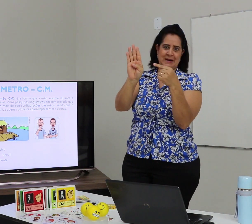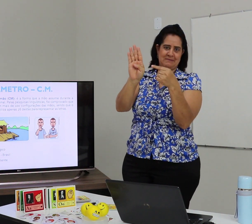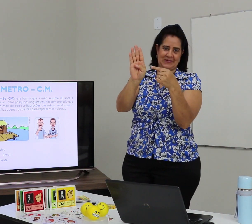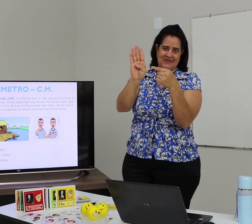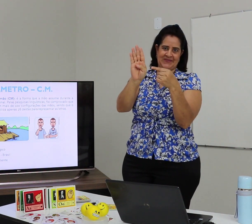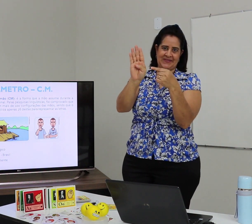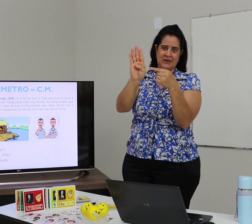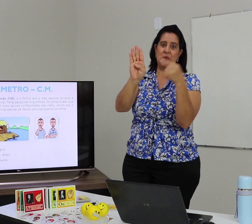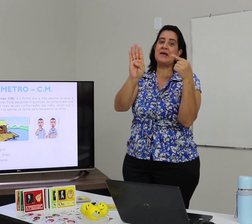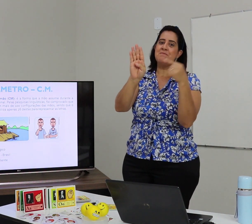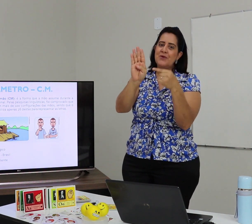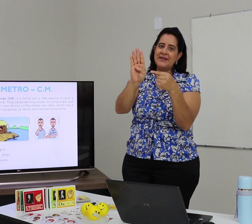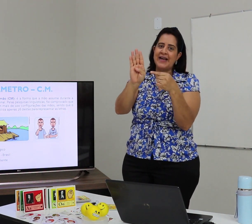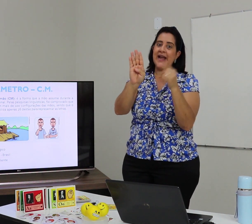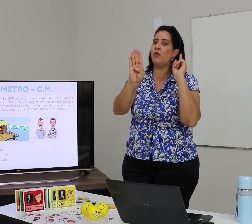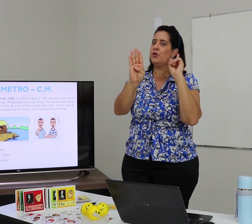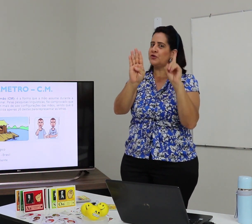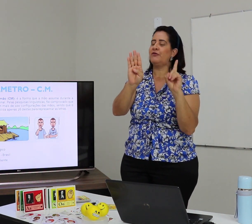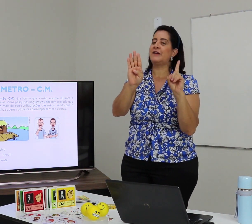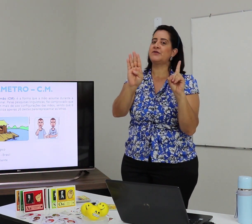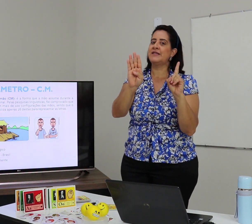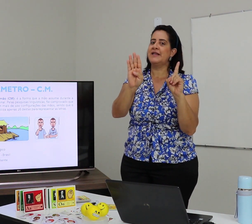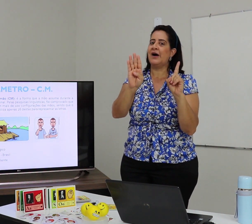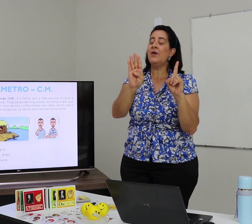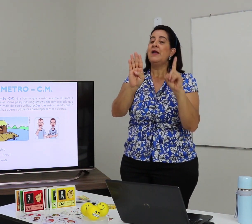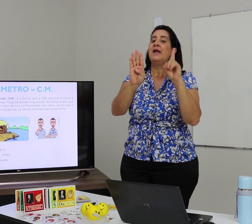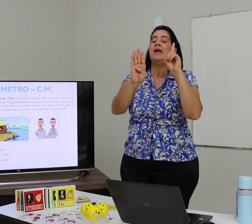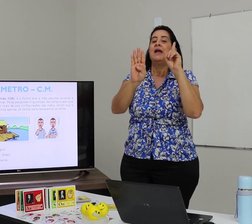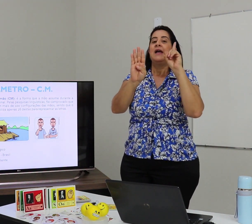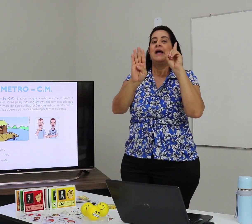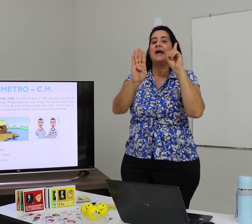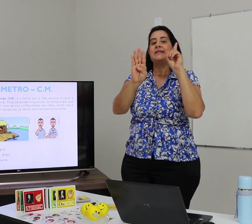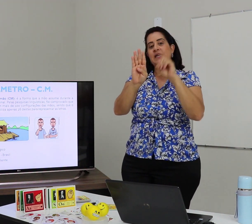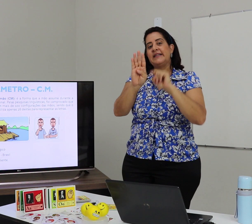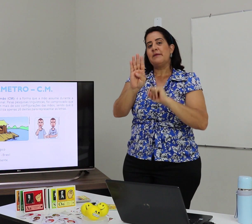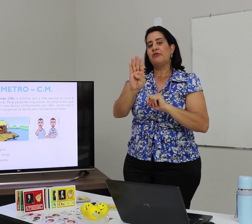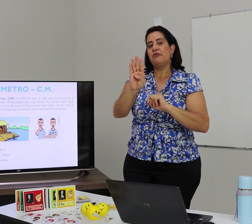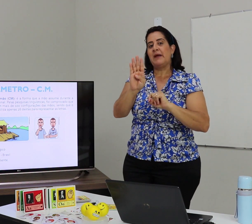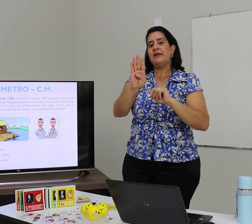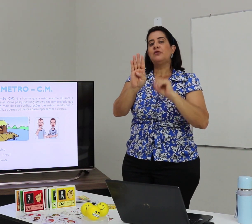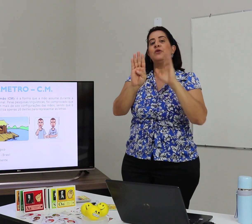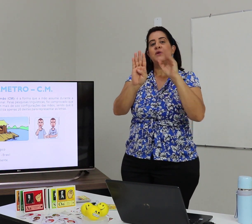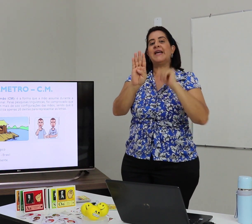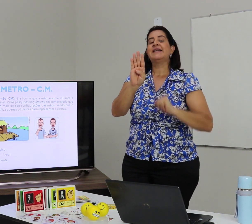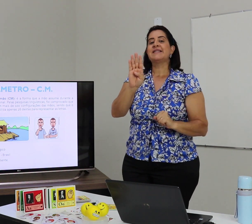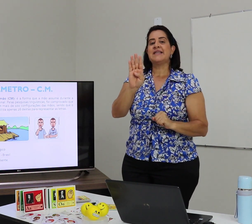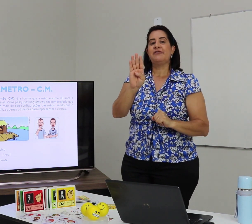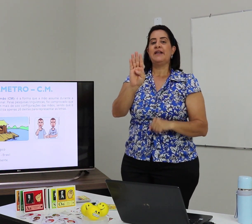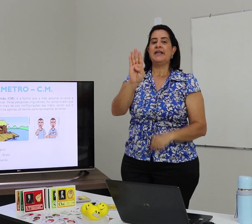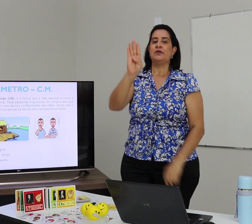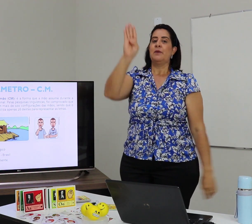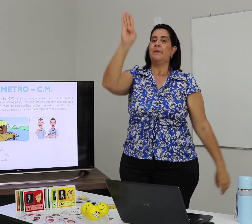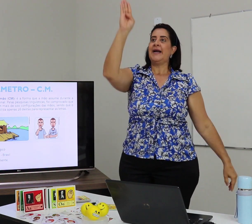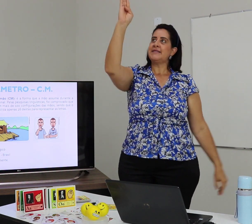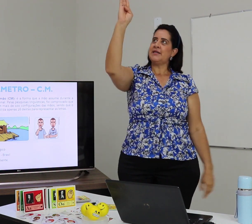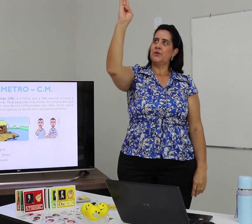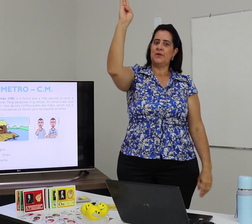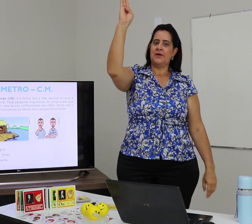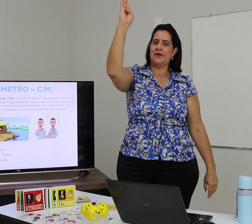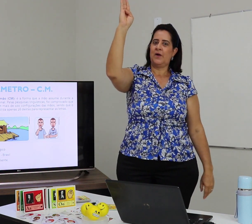mão. O que muda é onde eu faço o sinal, se ele tem movimento e o que ele está se referindo. Brasil, olha